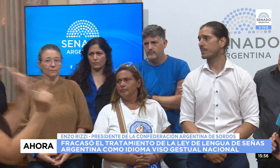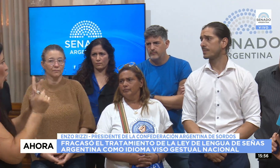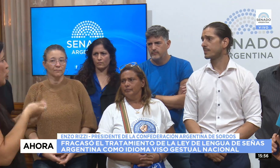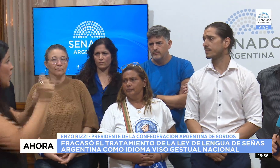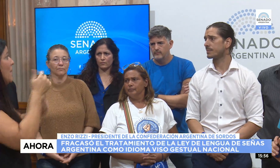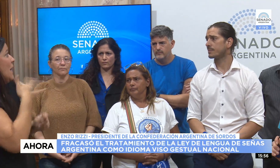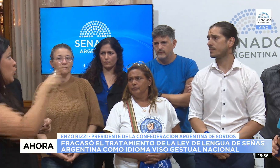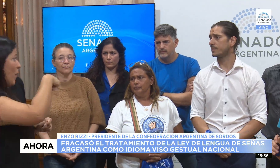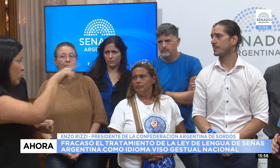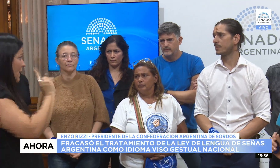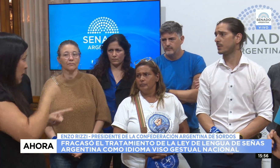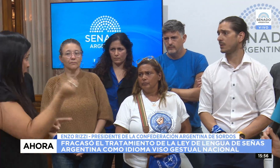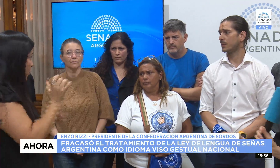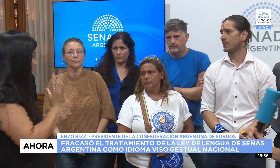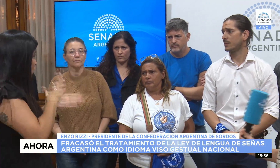para ustedes es muy importante.